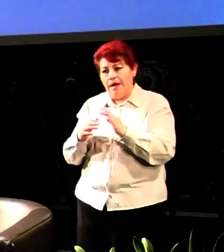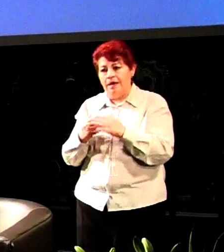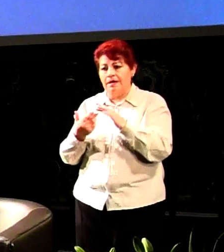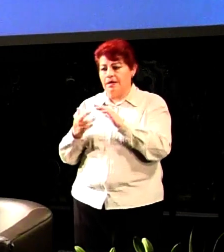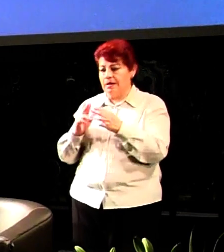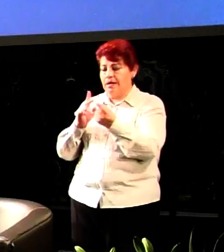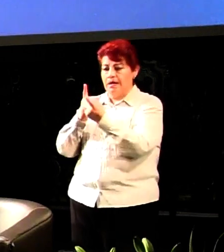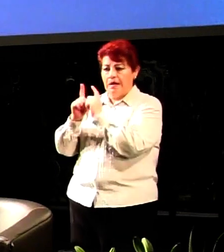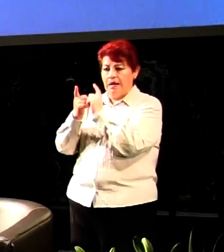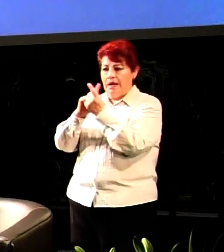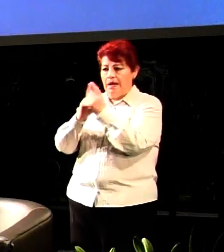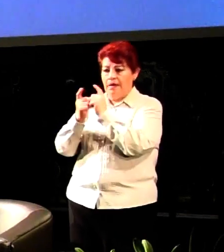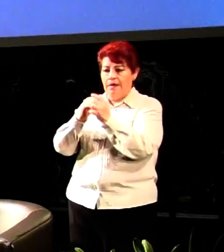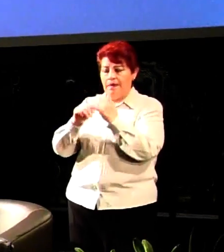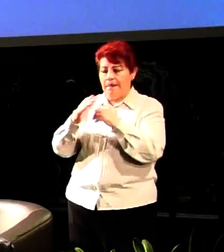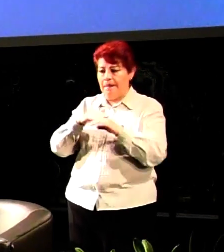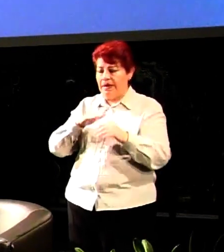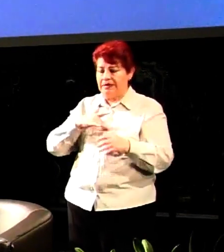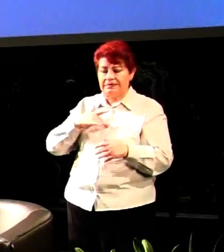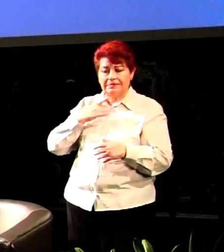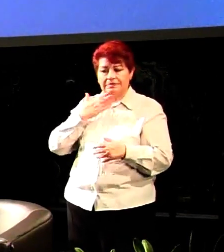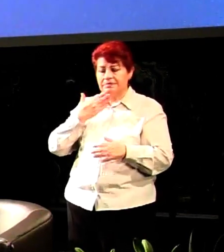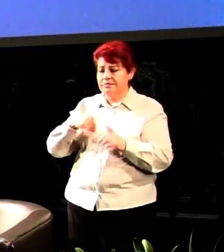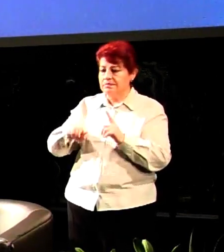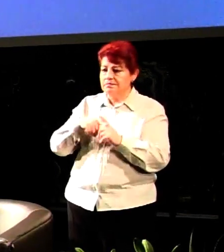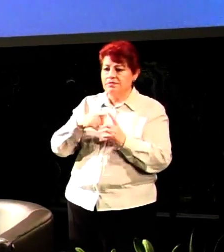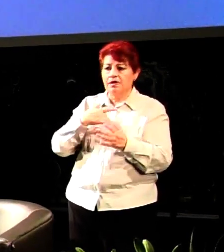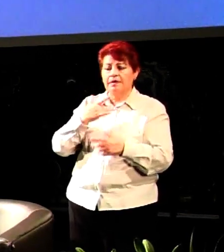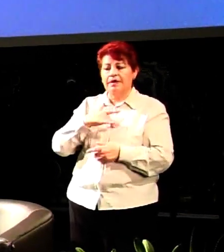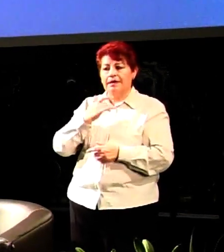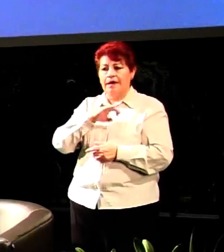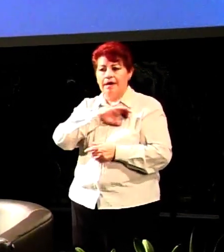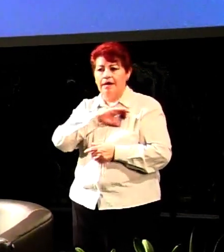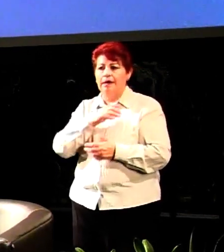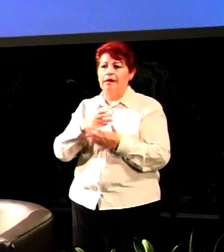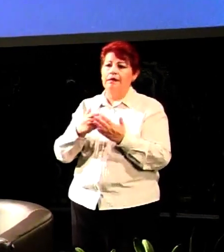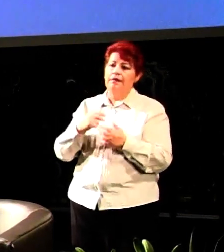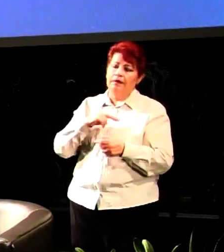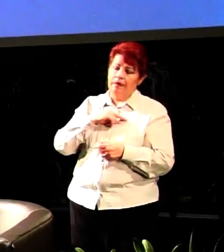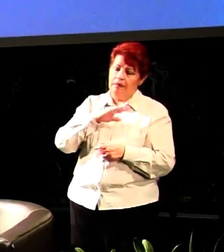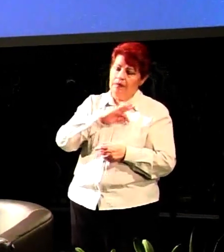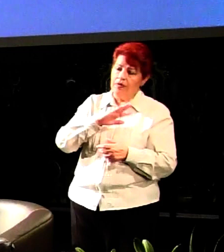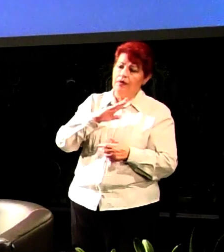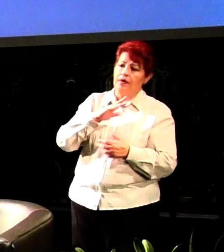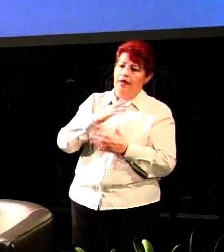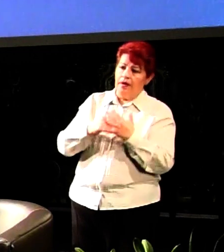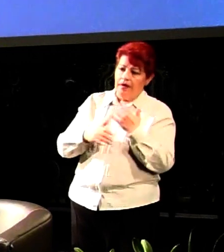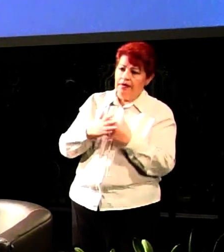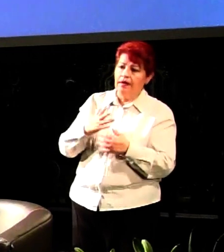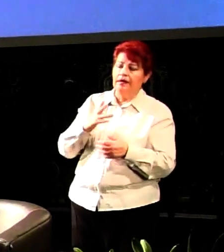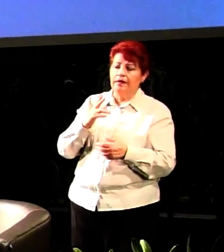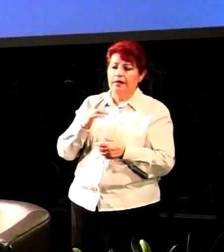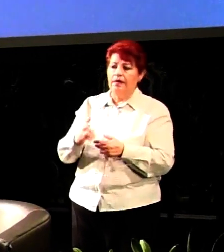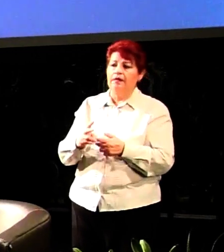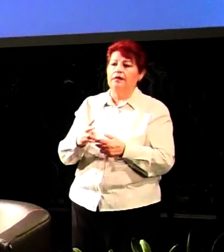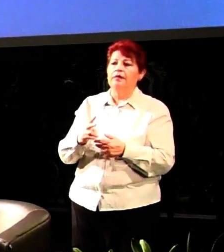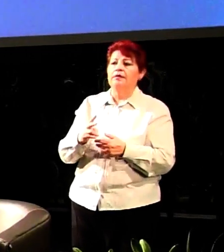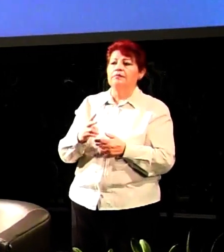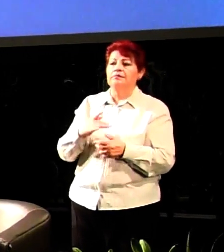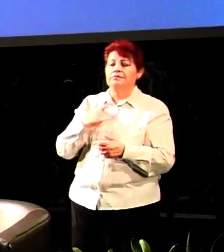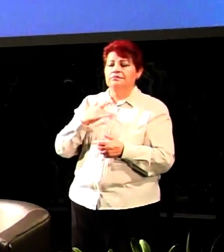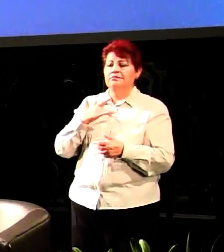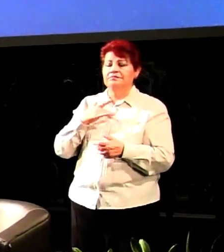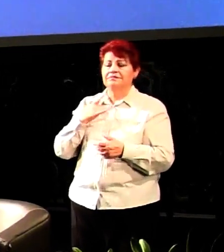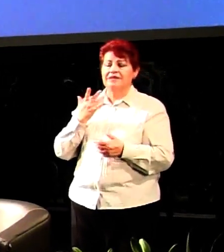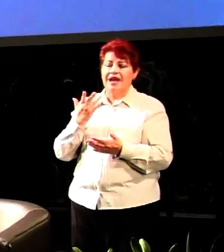relacionarnos en una forma más asertiva y más afectiva, vamos a poder lograr precisamente sembrar y